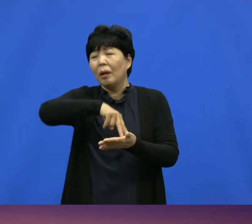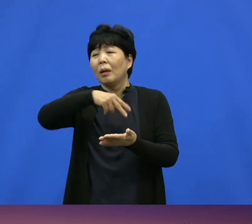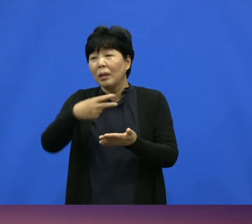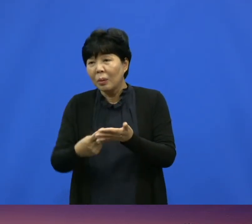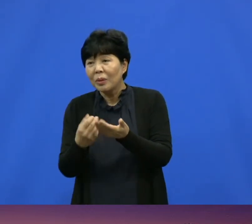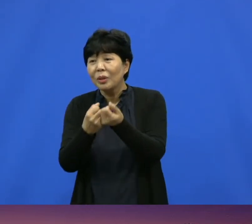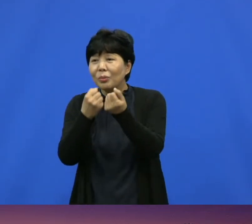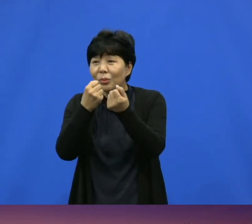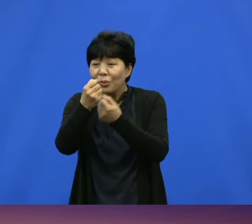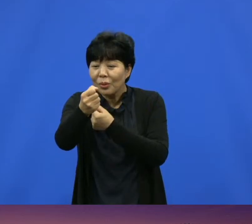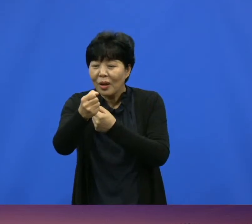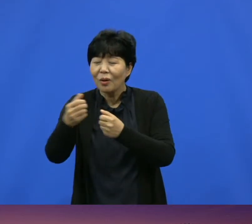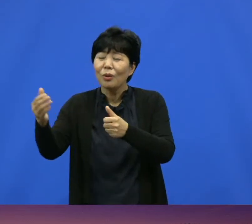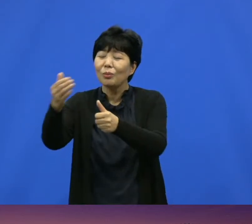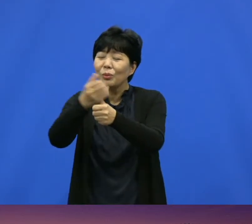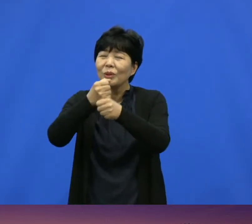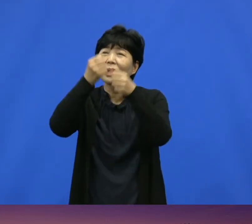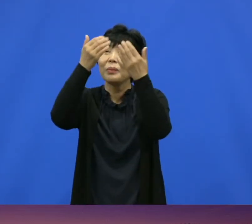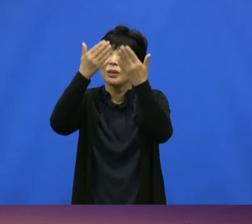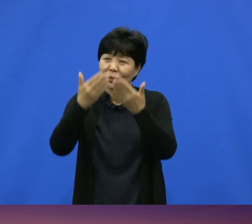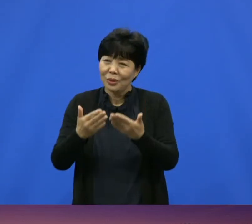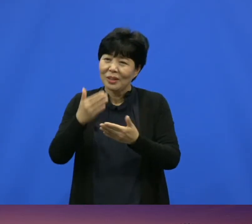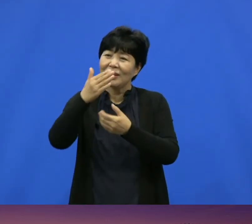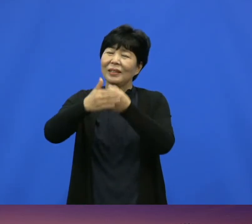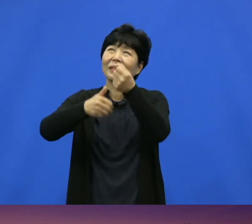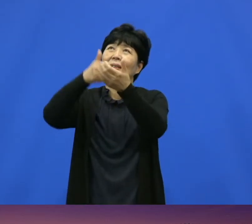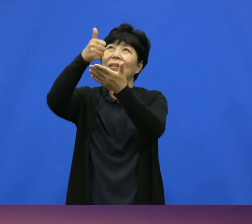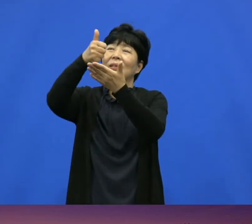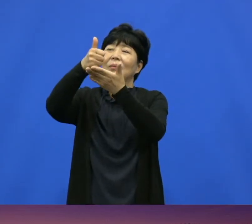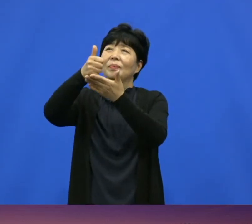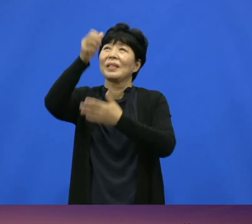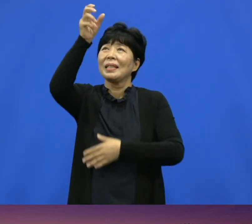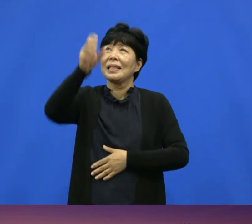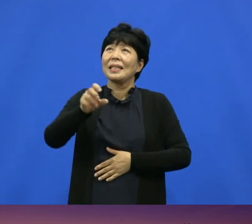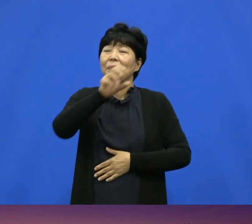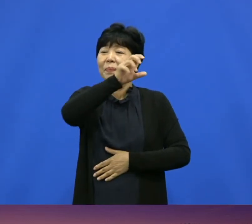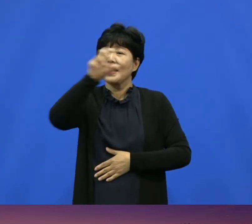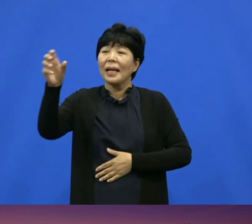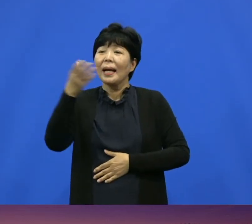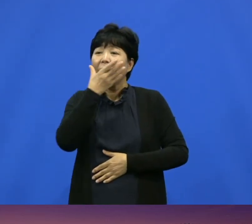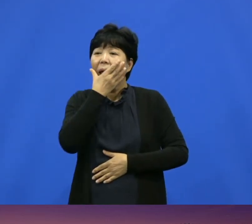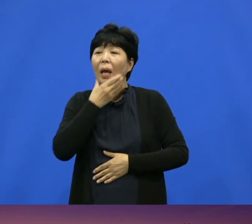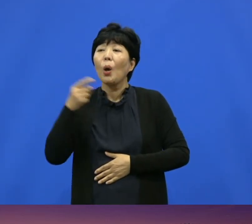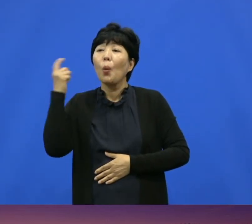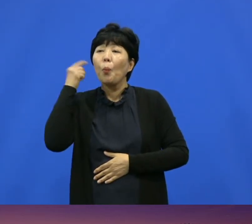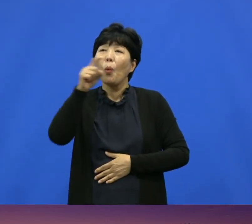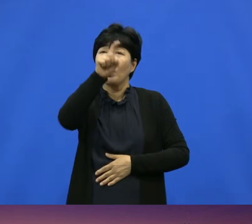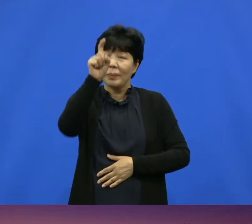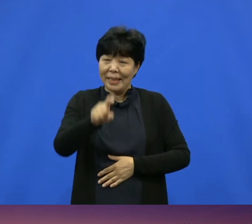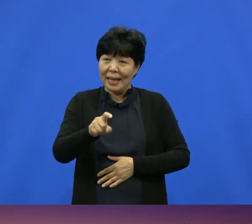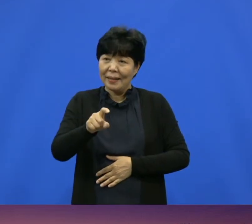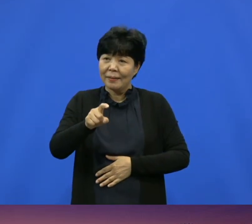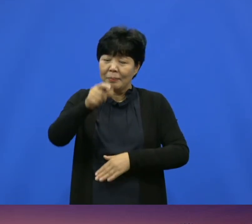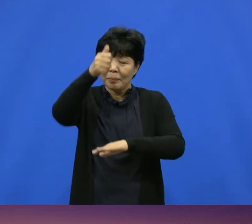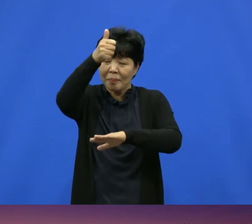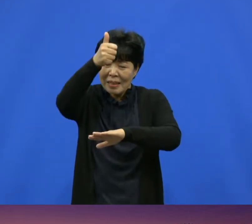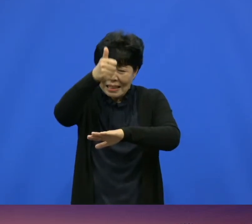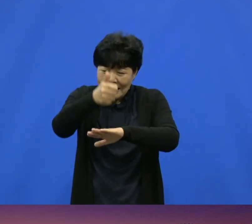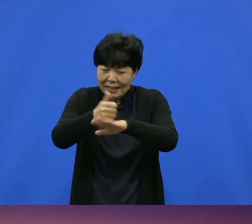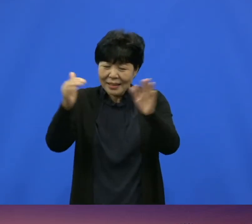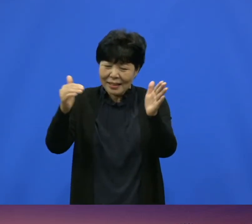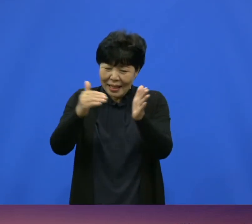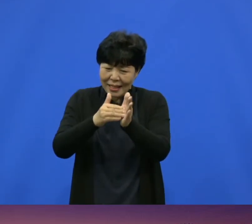붙들어 주는 거예요. 십자가의 복음이 뭡니까, 여러분? 하나님은 우리를 끝까지 책임을